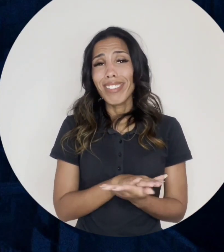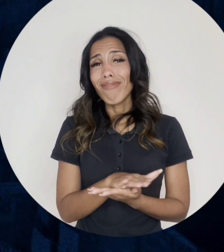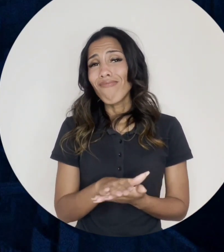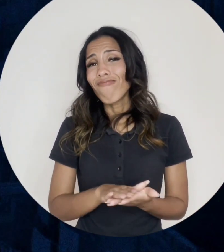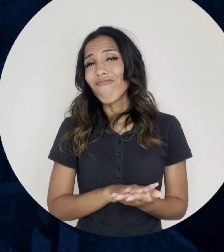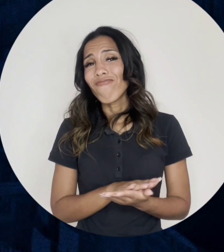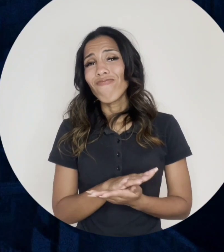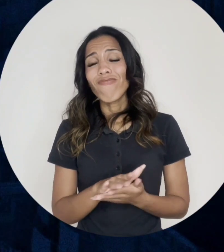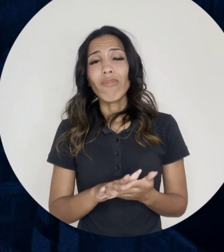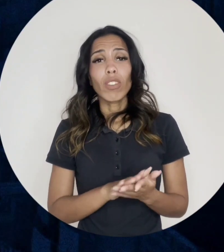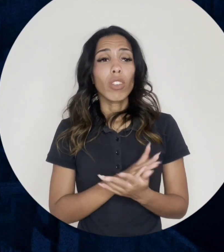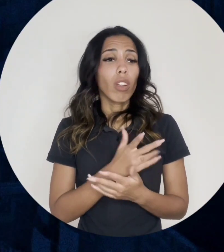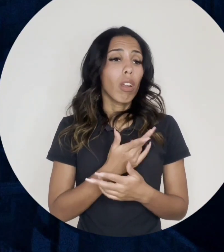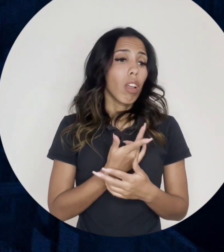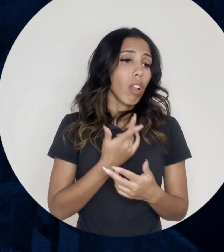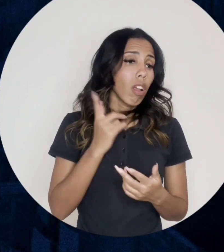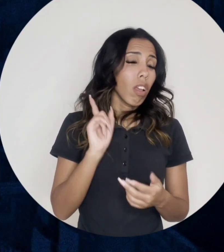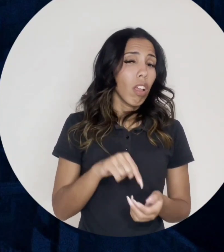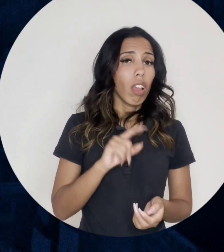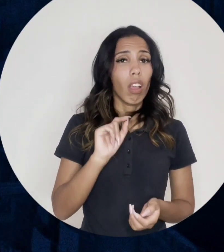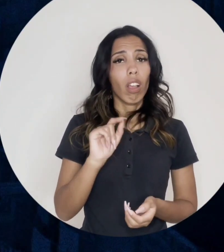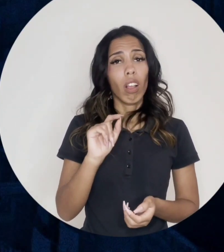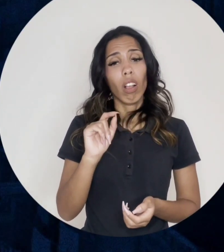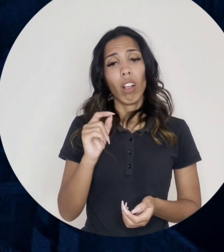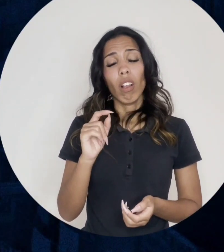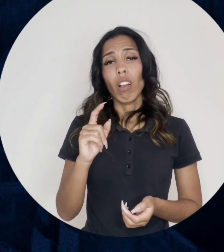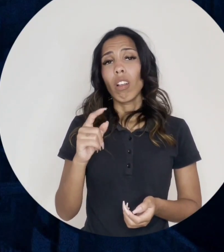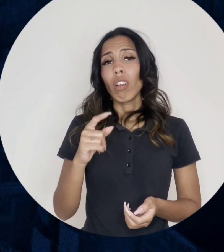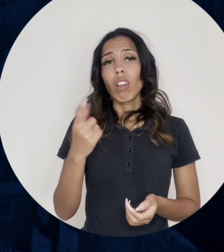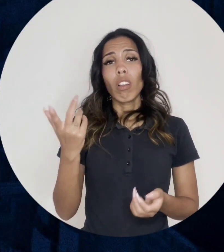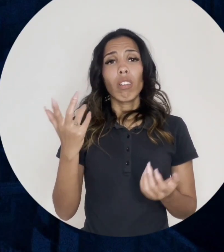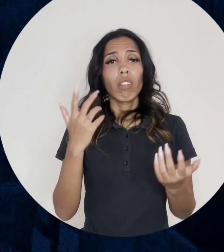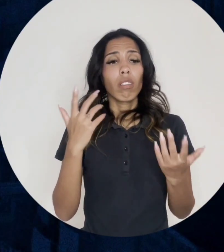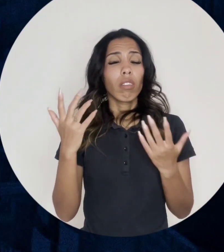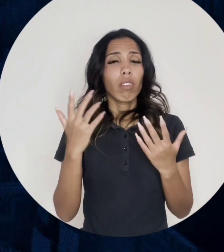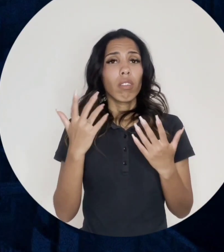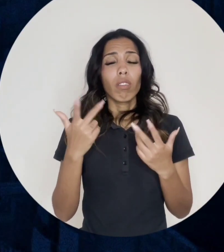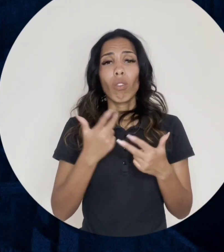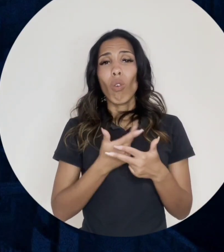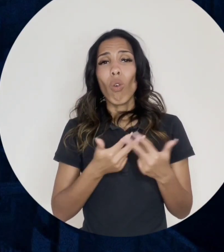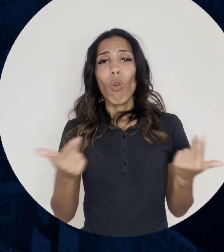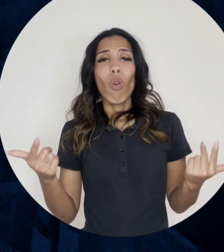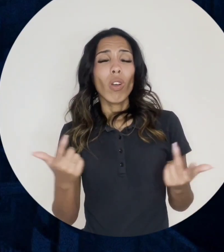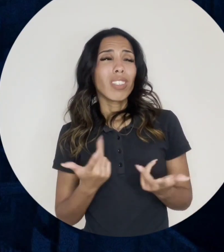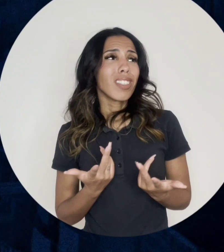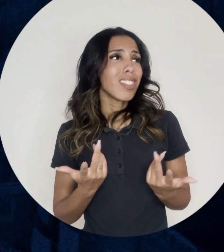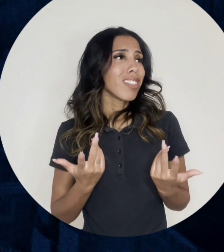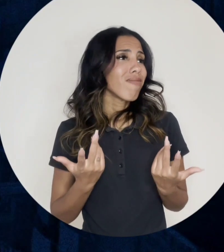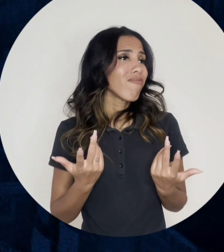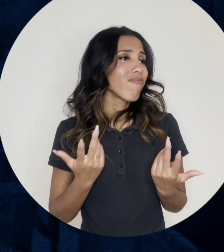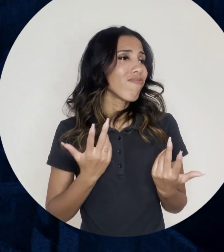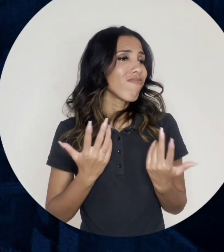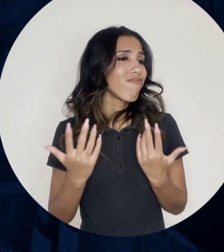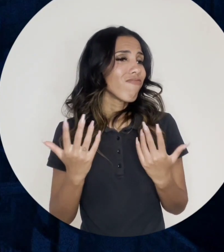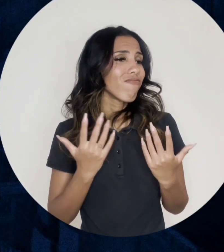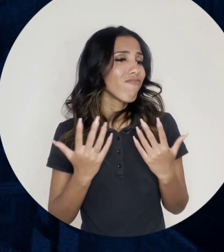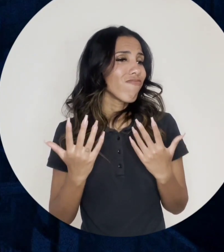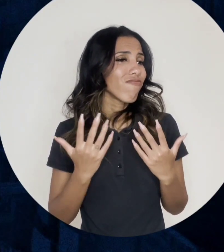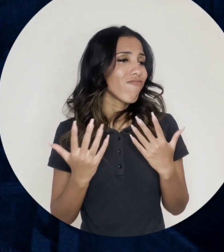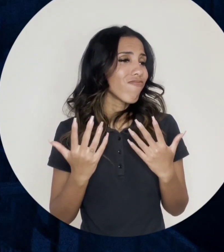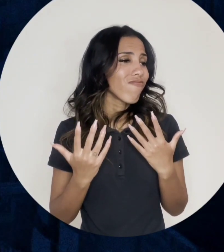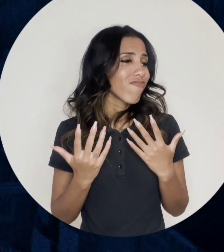uma coisa você fazer. Eu acho que ela não considerava aquela coisa de